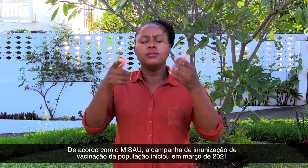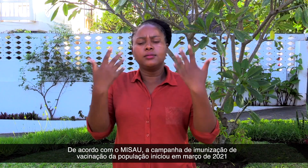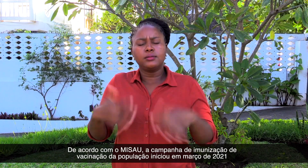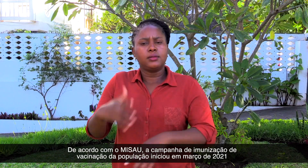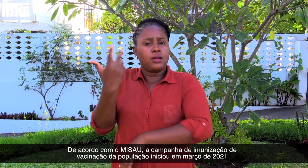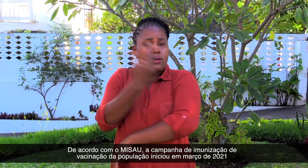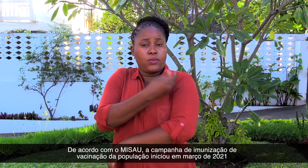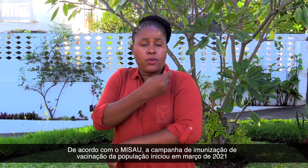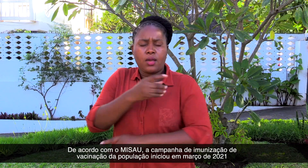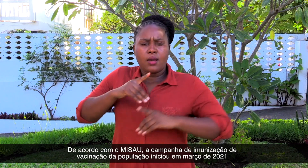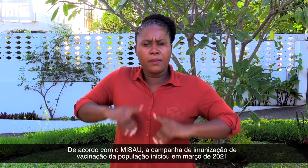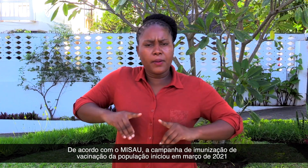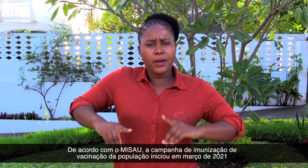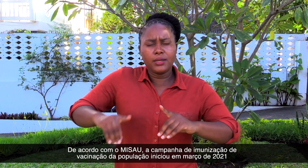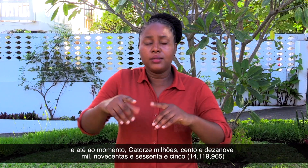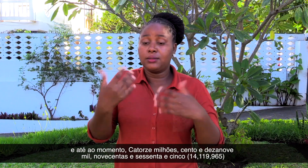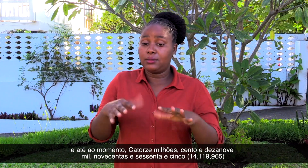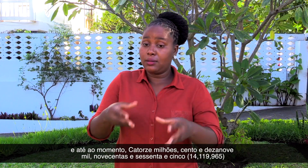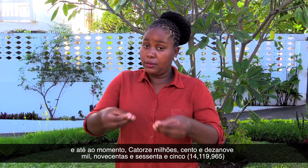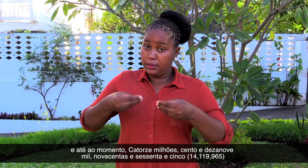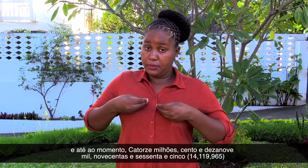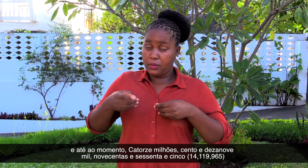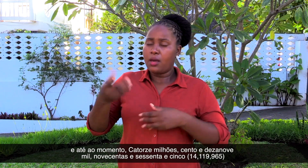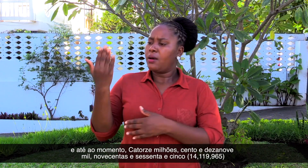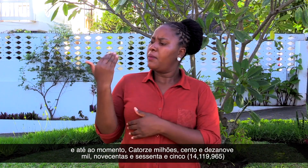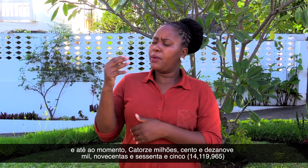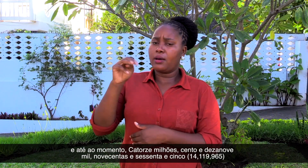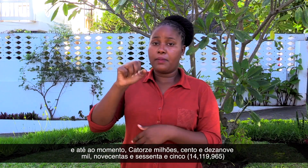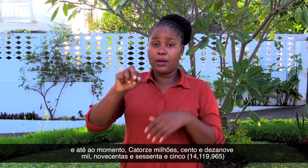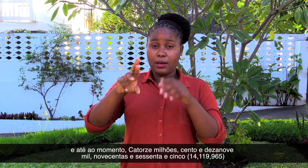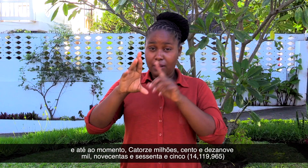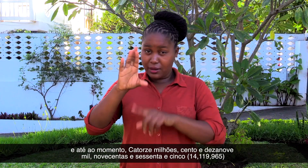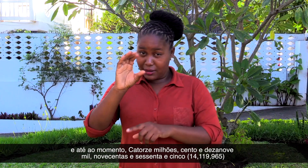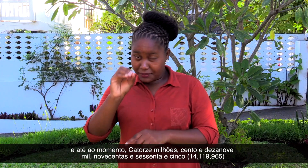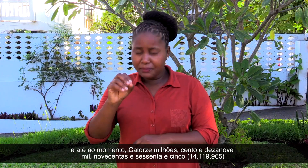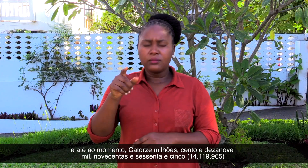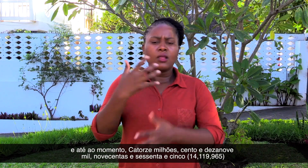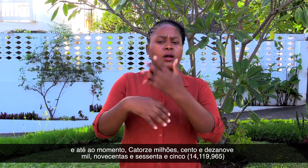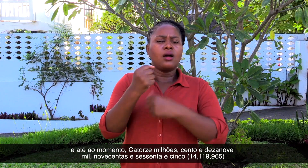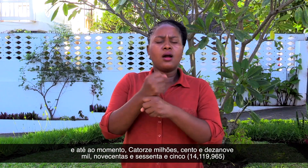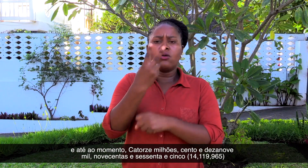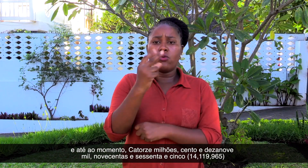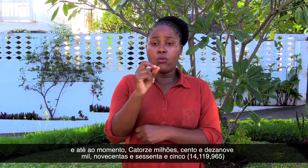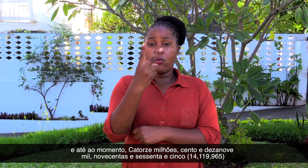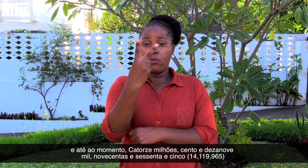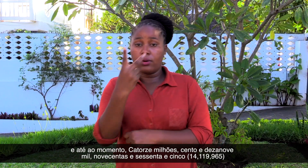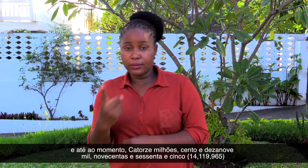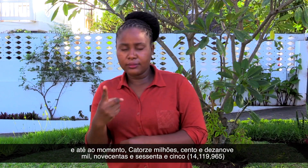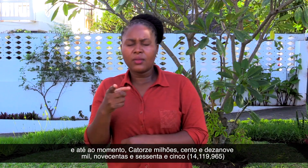A campanha de imunização da população iniciou em março de 2021 e até o momento